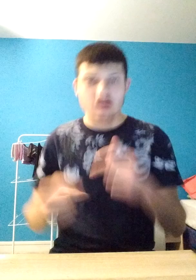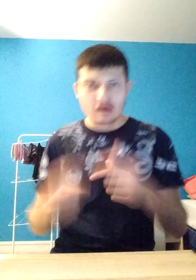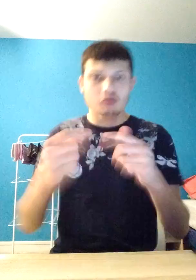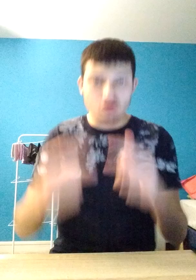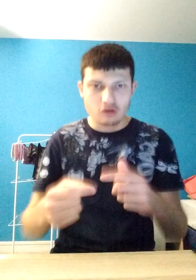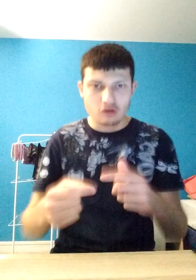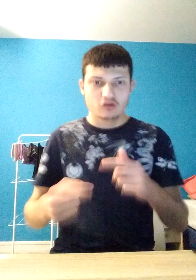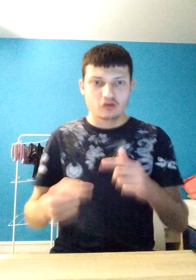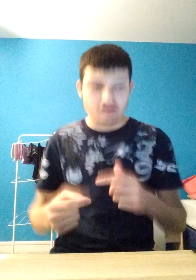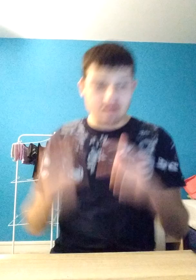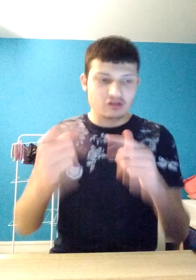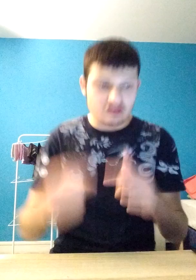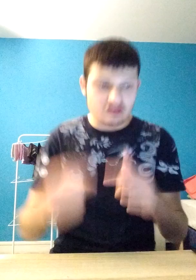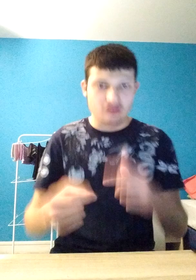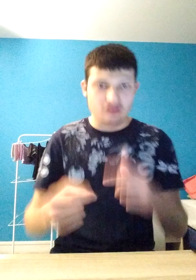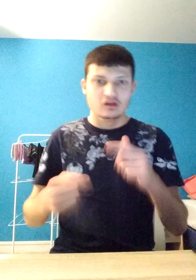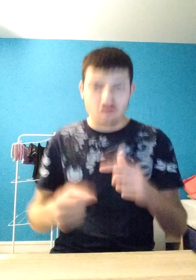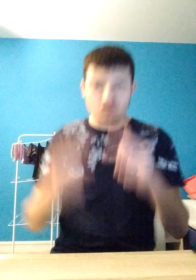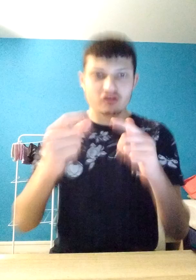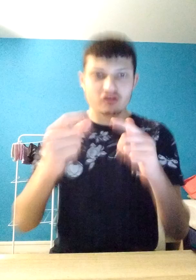un mot que j'ai jamais dit. Je vous aime.